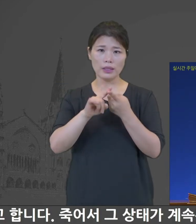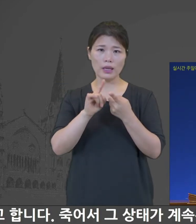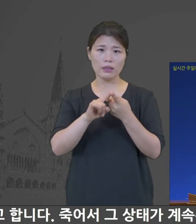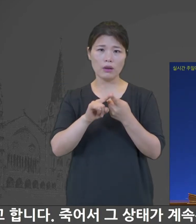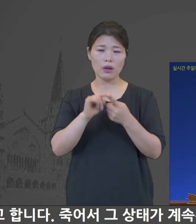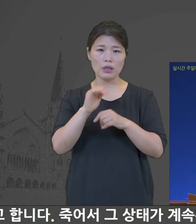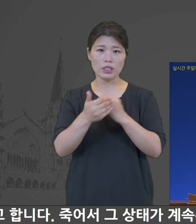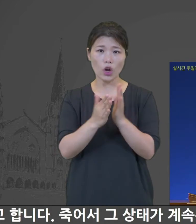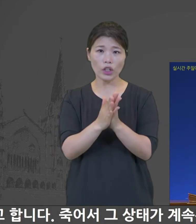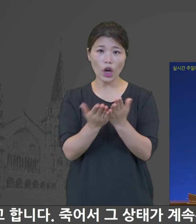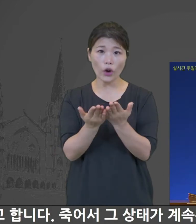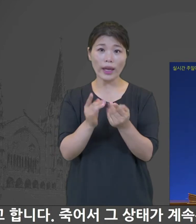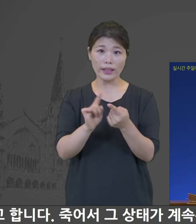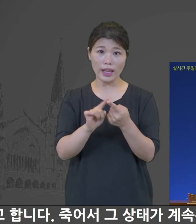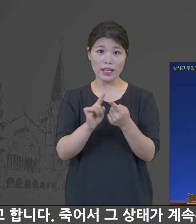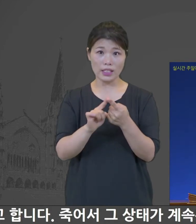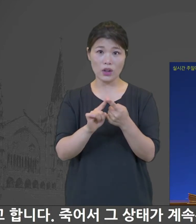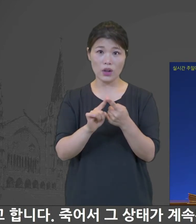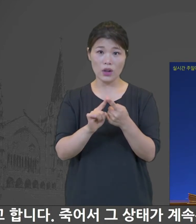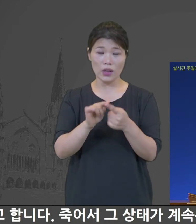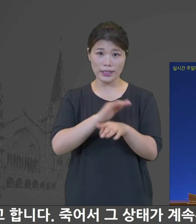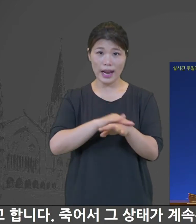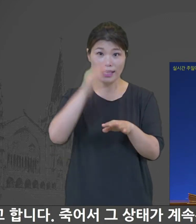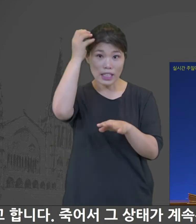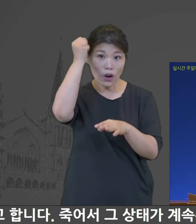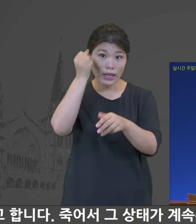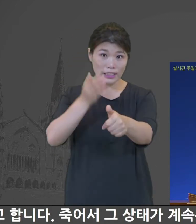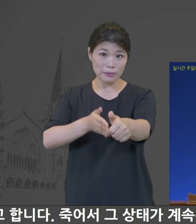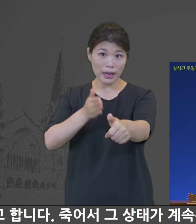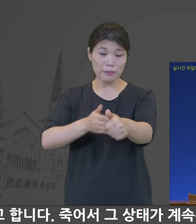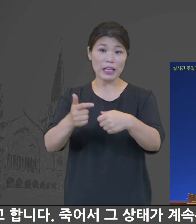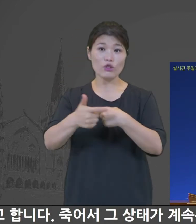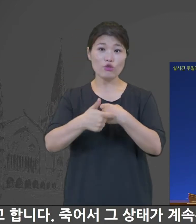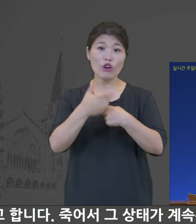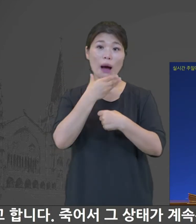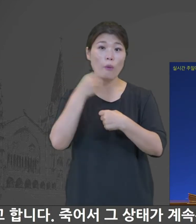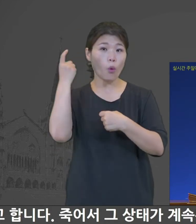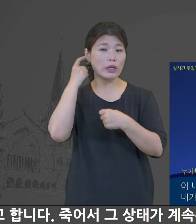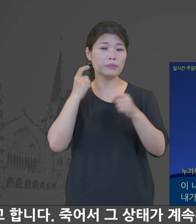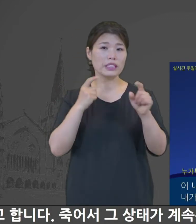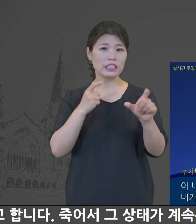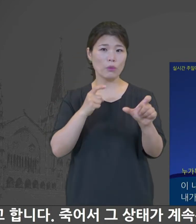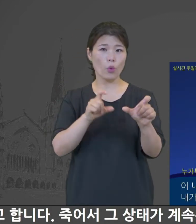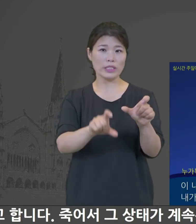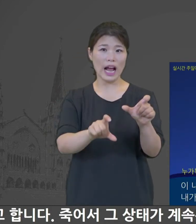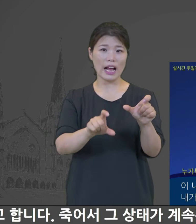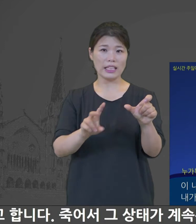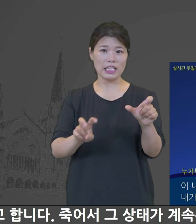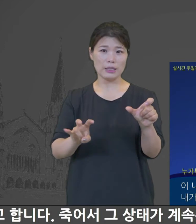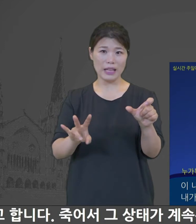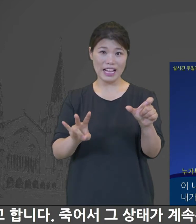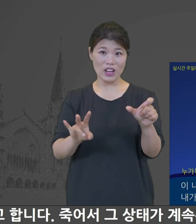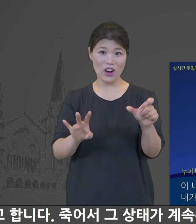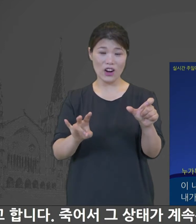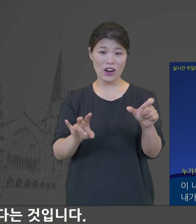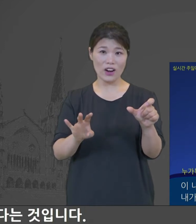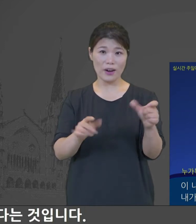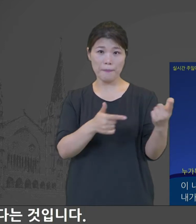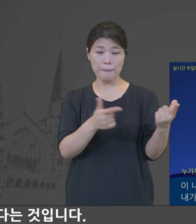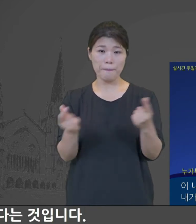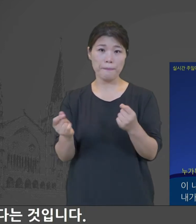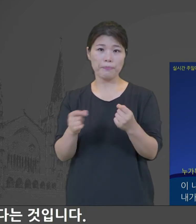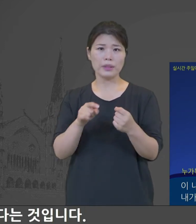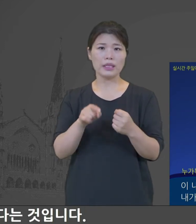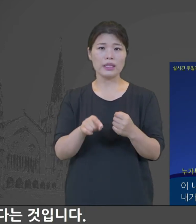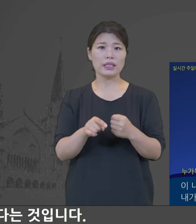쓰이고 있는지 한번 그 기억을 더듬어 보시기 바랍니다. 누가복음 15장 24절 같이 읽습니다. 이